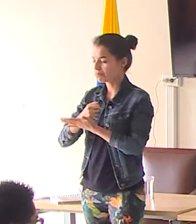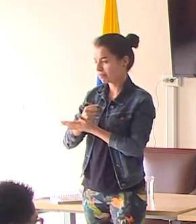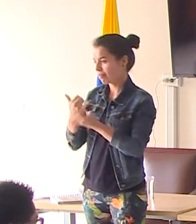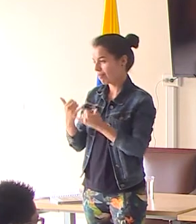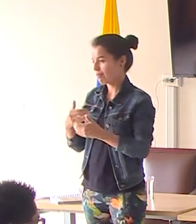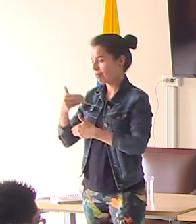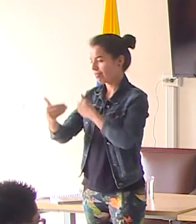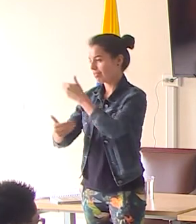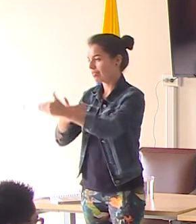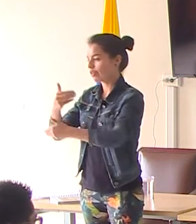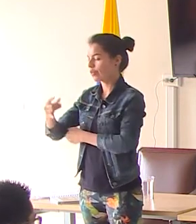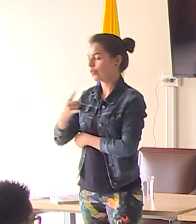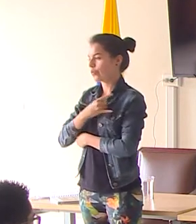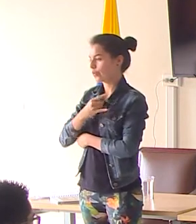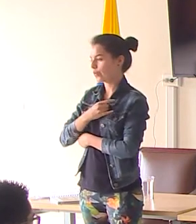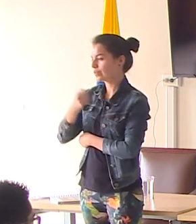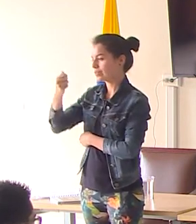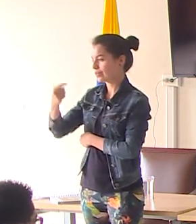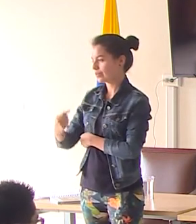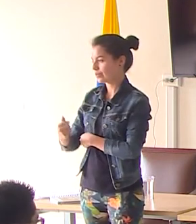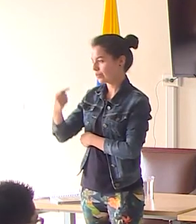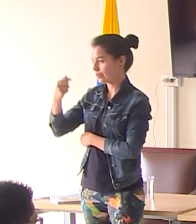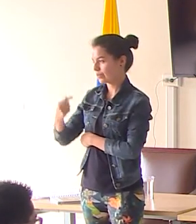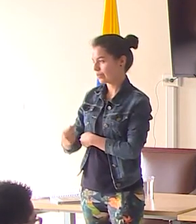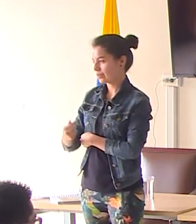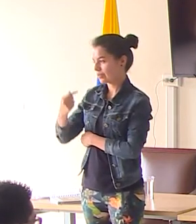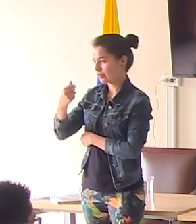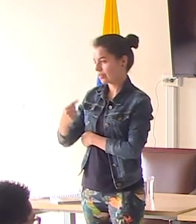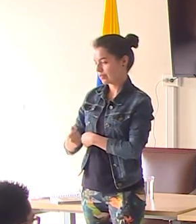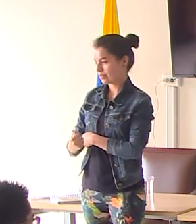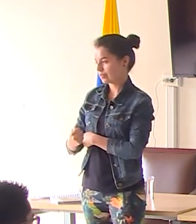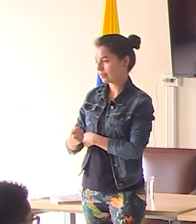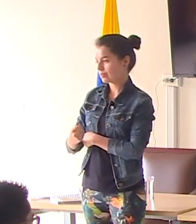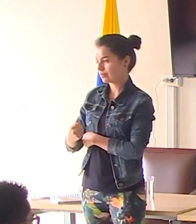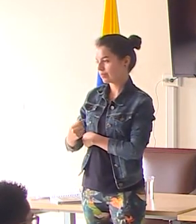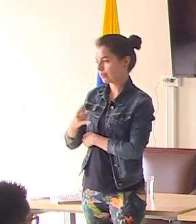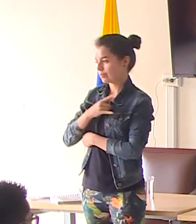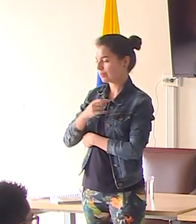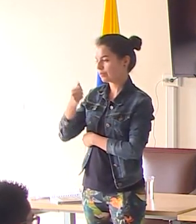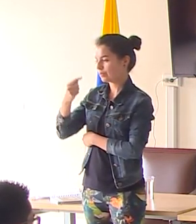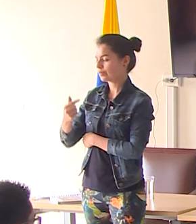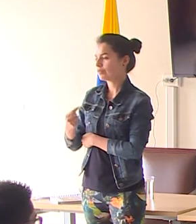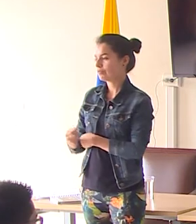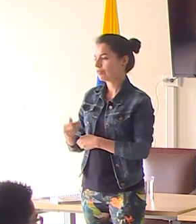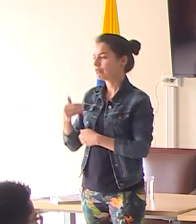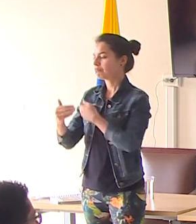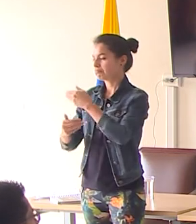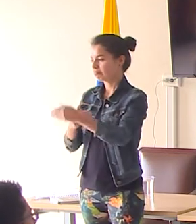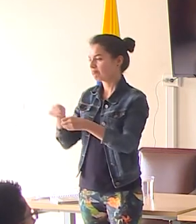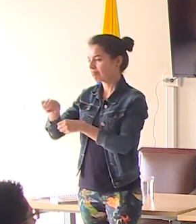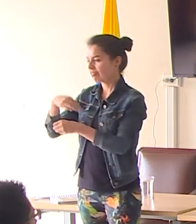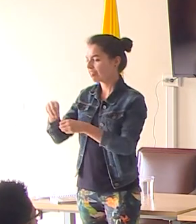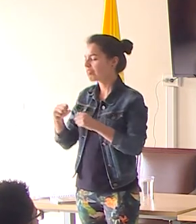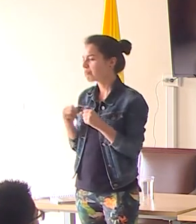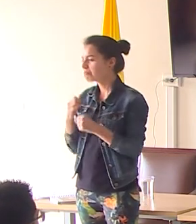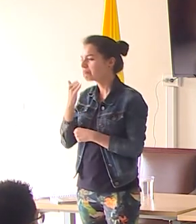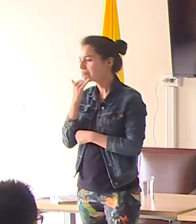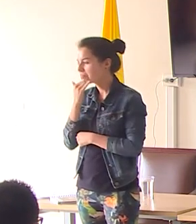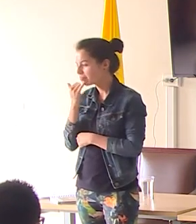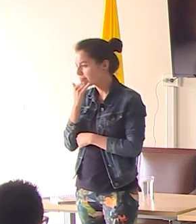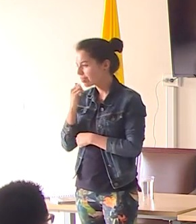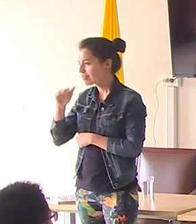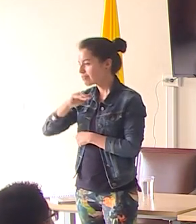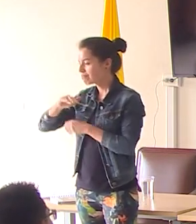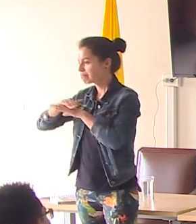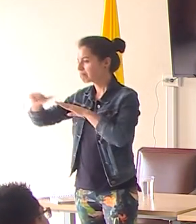con la universidad del rosario del proceso de metropolización de bogotá y en la presión que se está dando en ese proceso de urbanización sobre la sabana